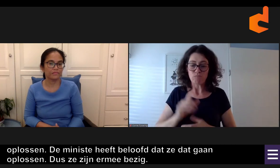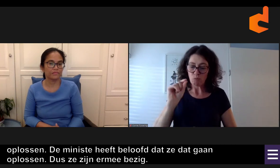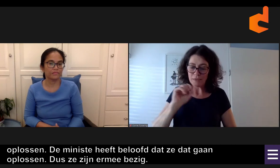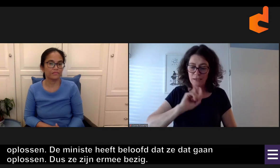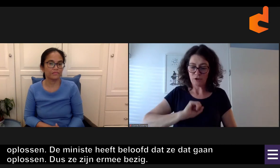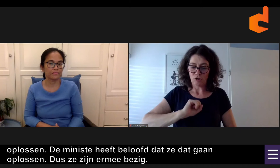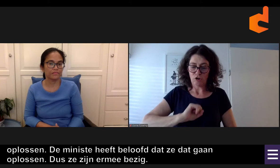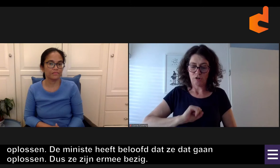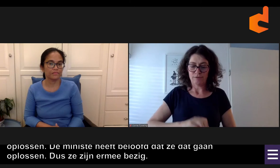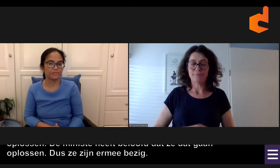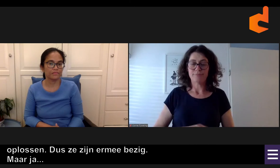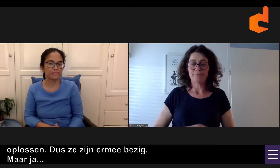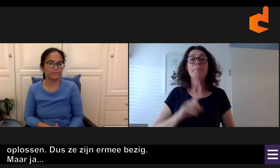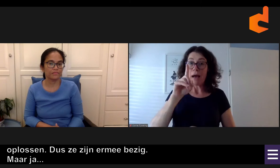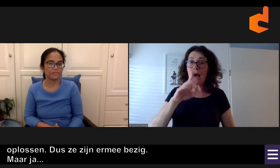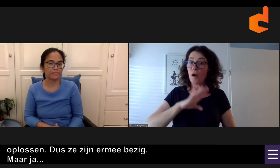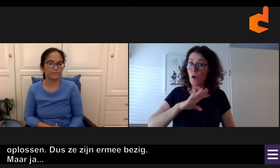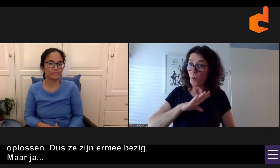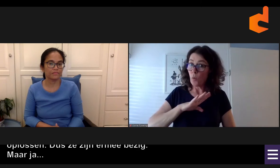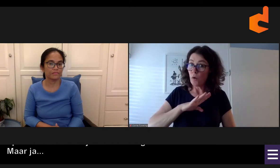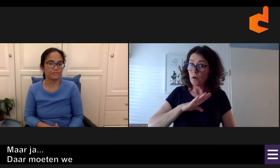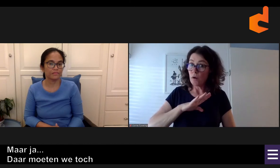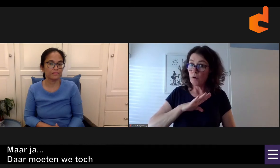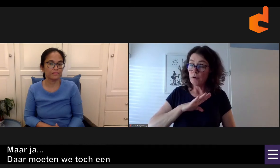Maar ja, daar moeten we toch een beetje geduld voor hebben.